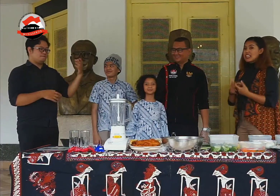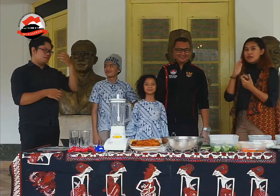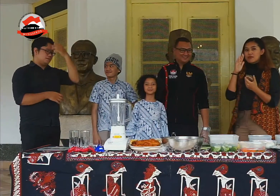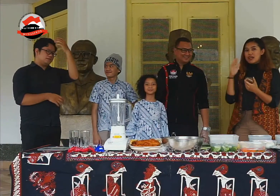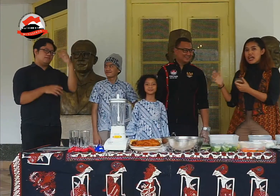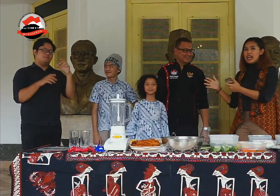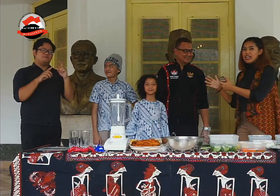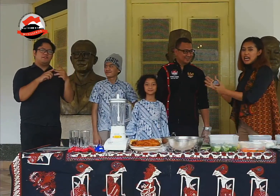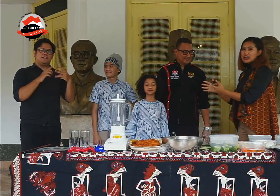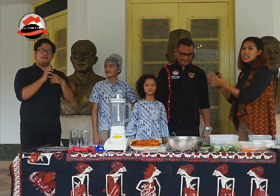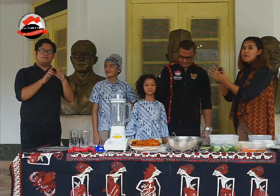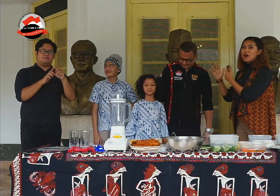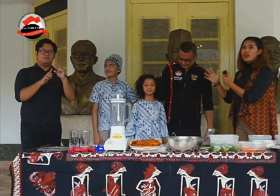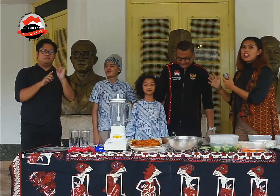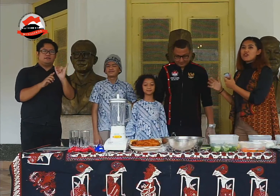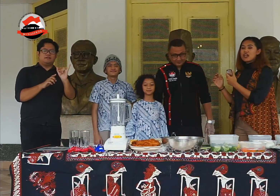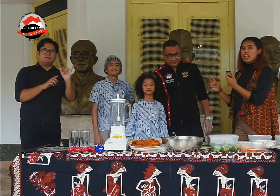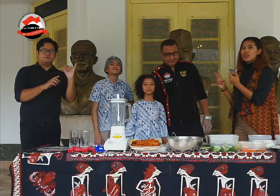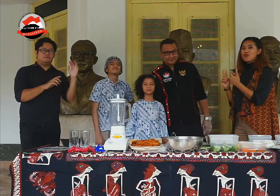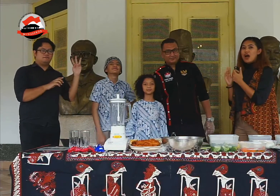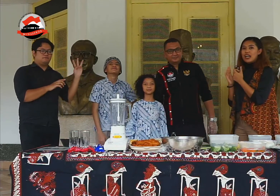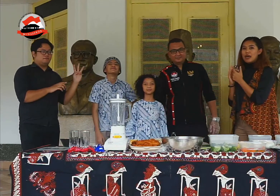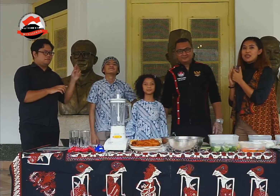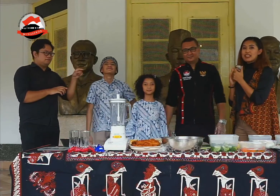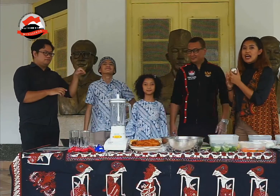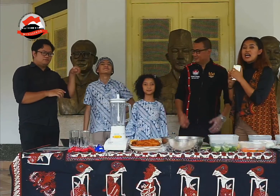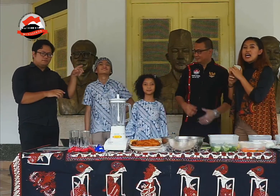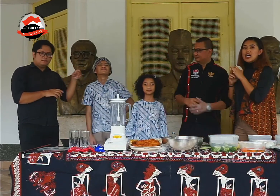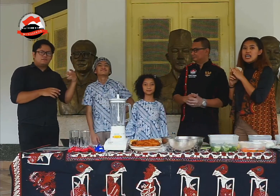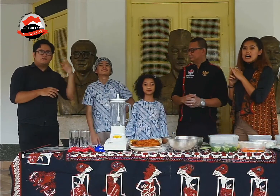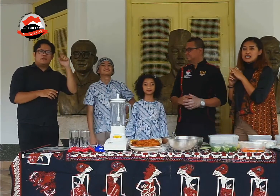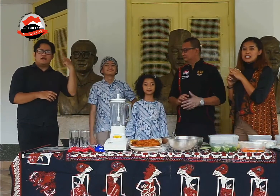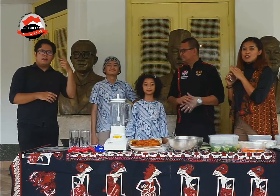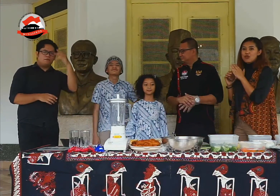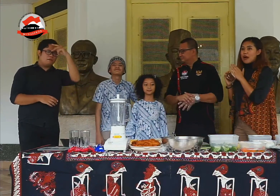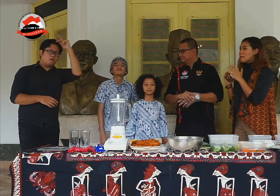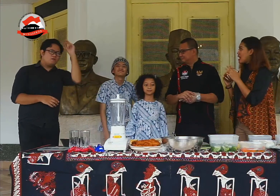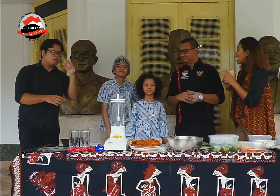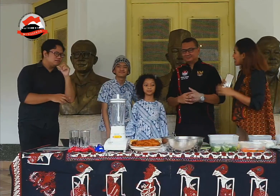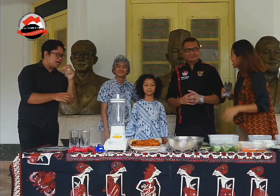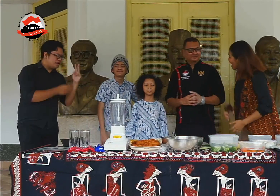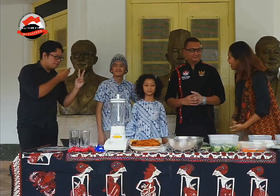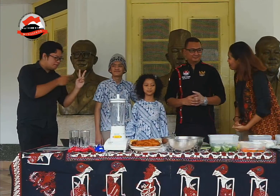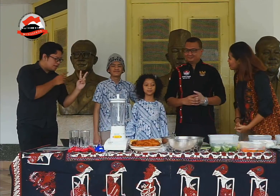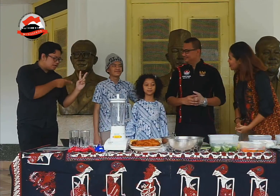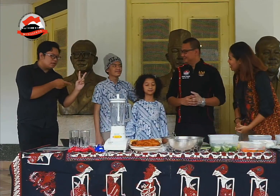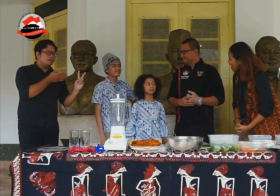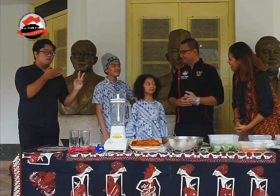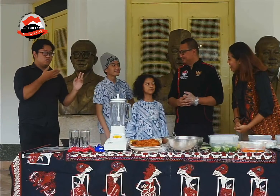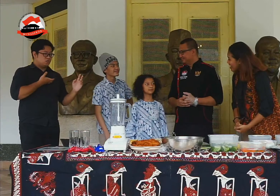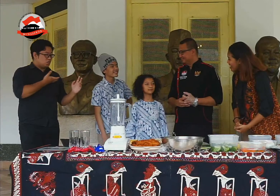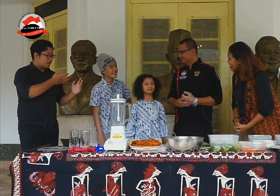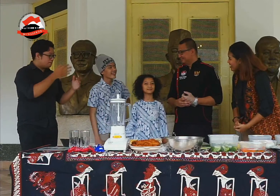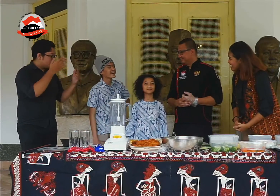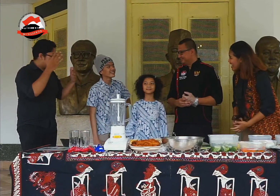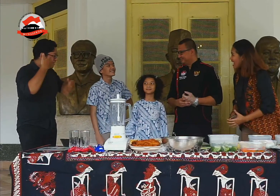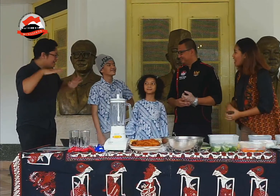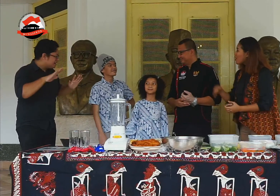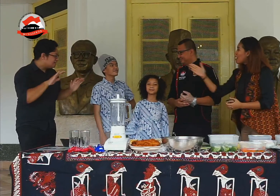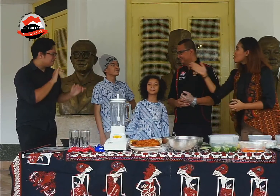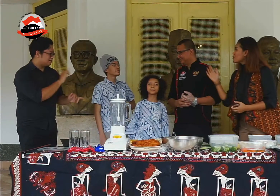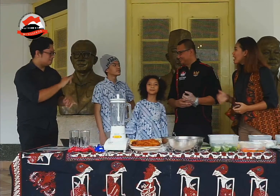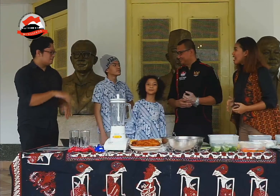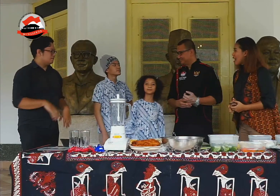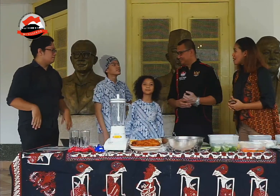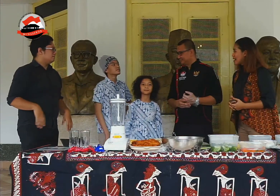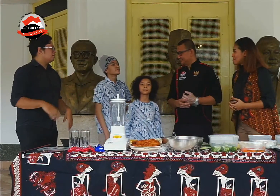Nah, teman-teman, Nada sama Paul ini tuh adalah 2 anak hebat yang suka menari ya, betul nggak? Iya, kalau